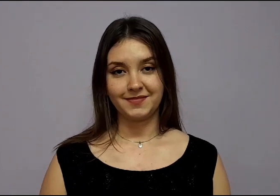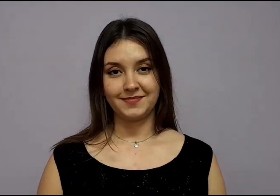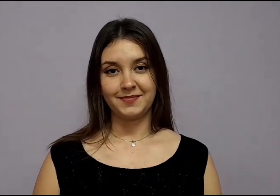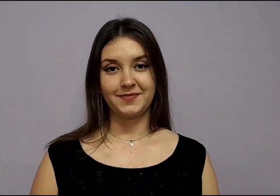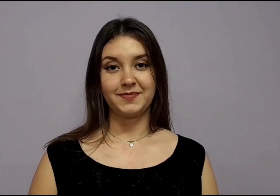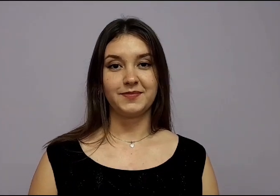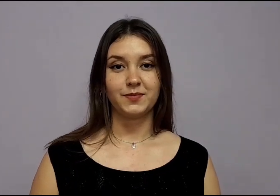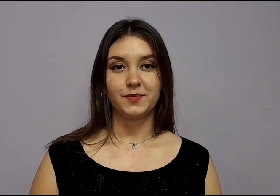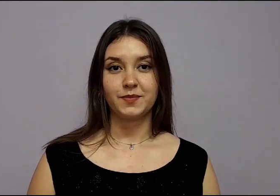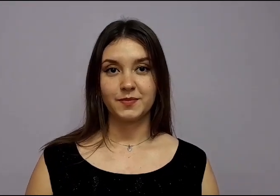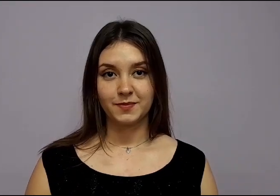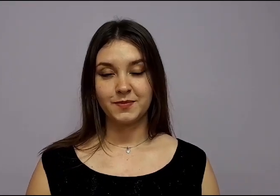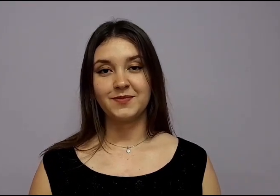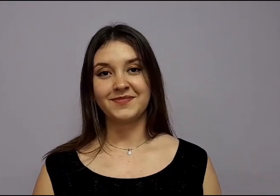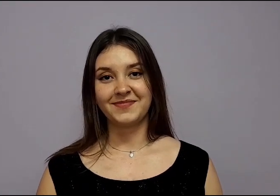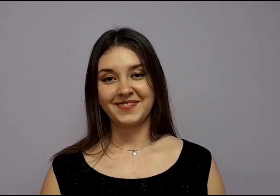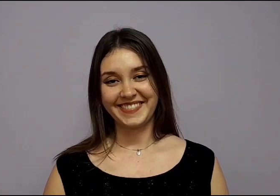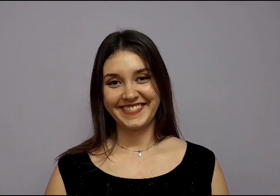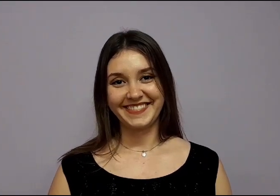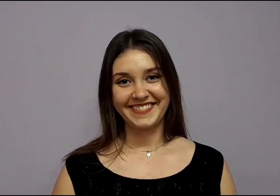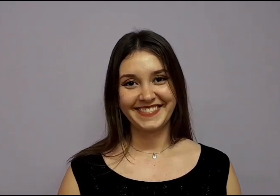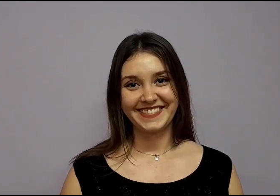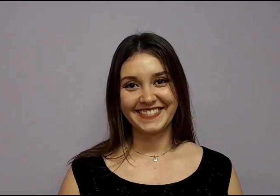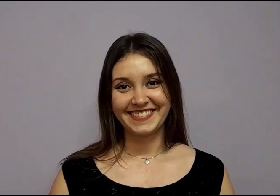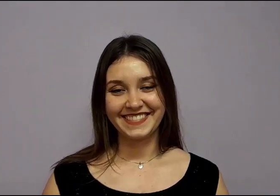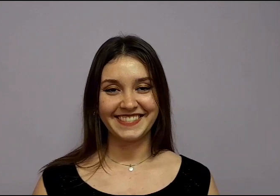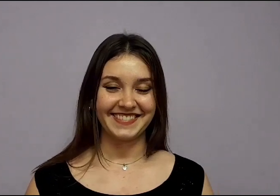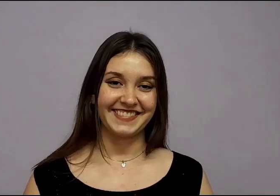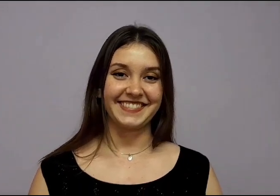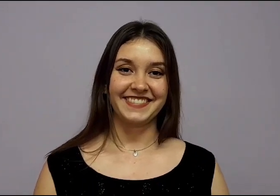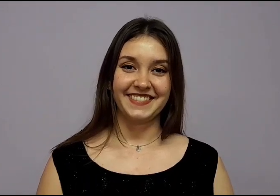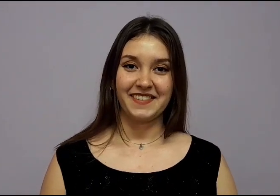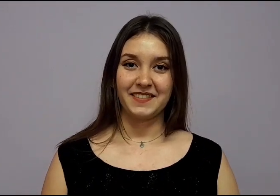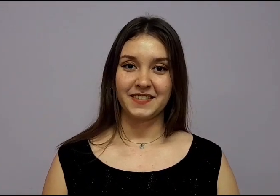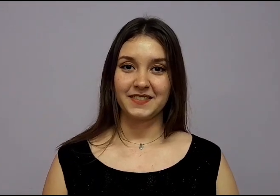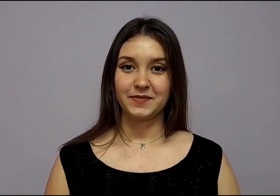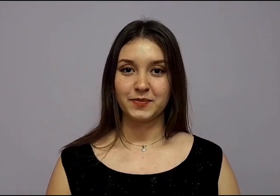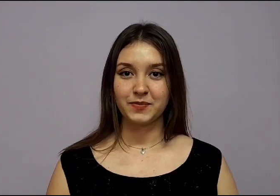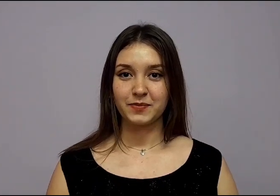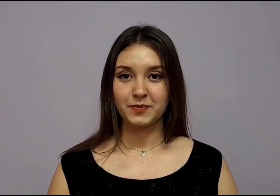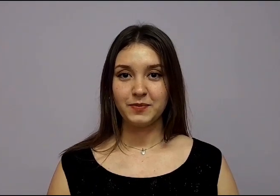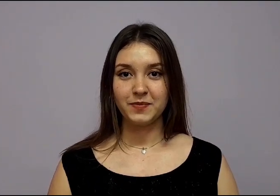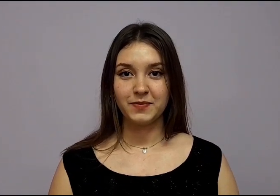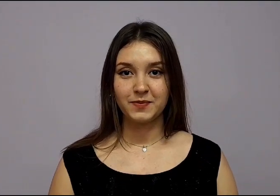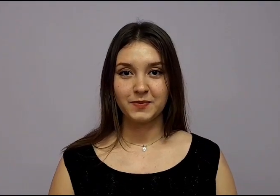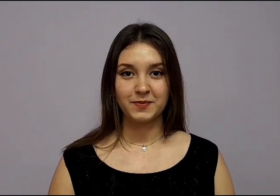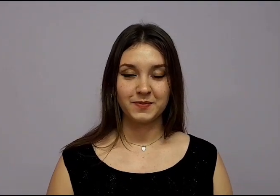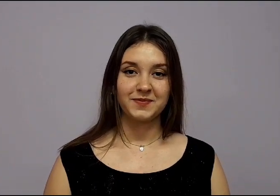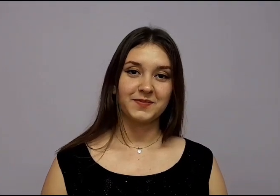Bien, estamos con Lucía Poporello, la profesora de Lenguaje y Seña. Profe, ya estamos terminando el año, ¿con qué